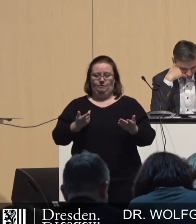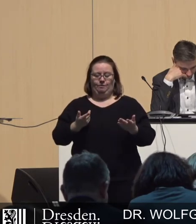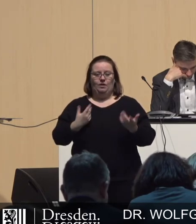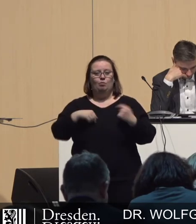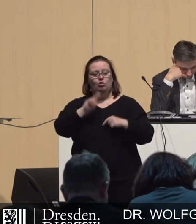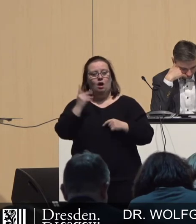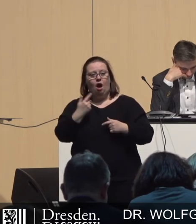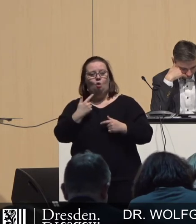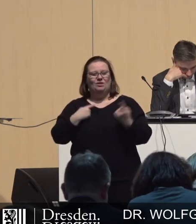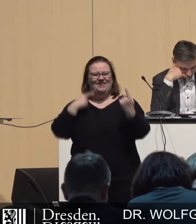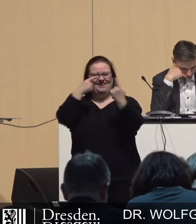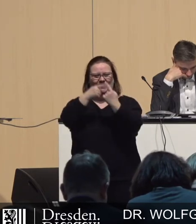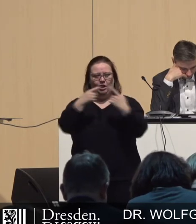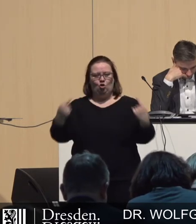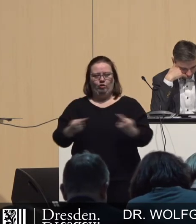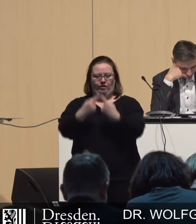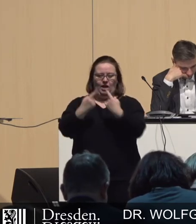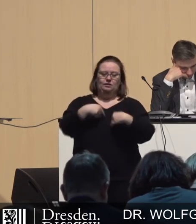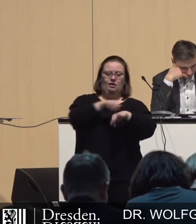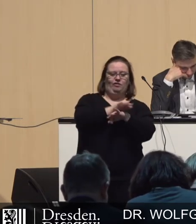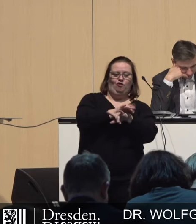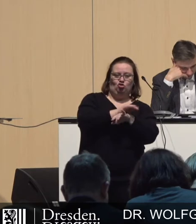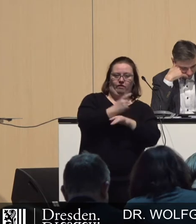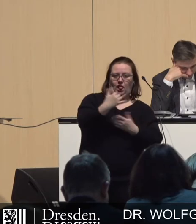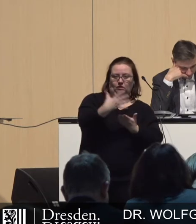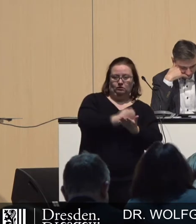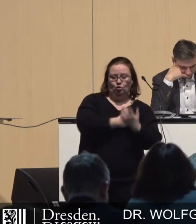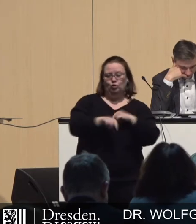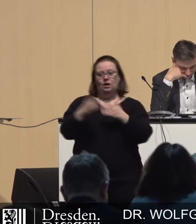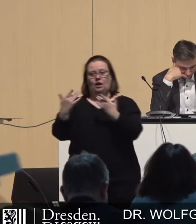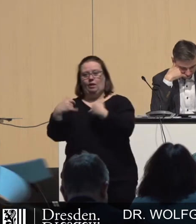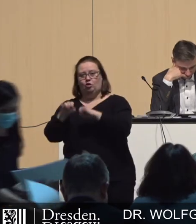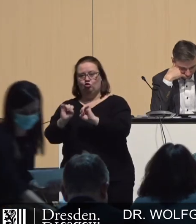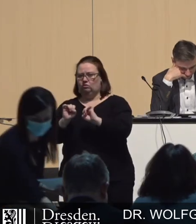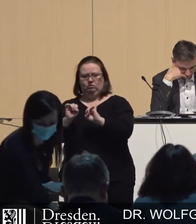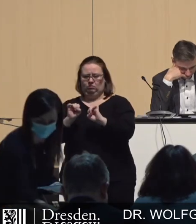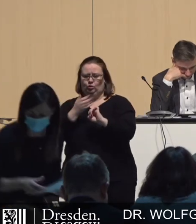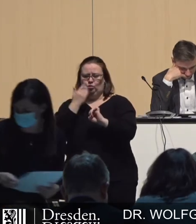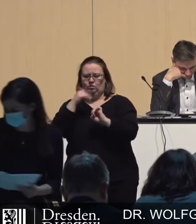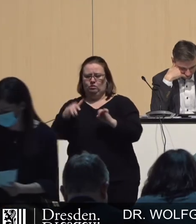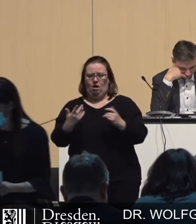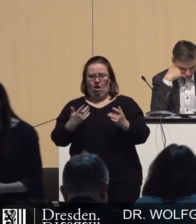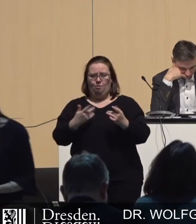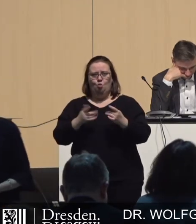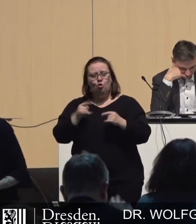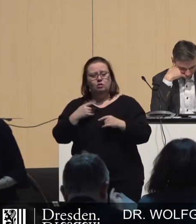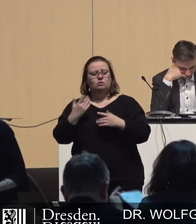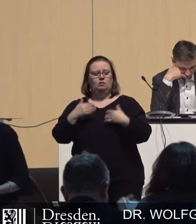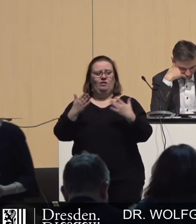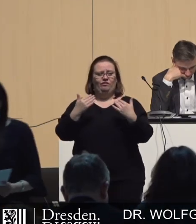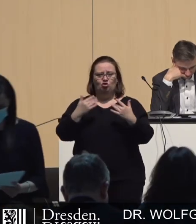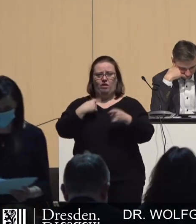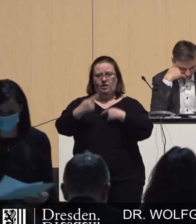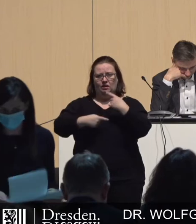Der vermeintliche Zielkonflikt zwischen Wirtschaftlichkeit und Klimaschutz besteht nicht wirklich. Langfristige